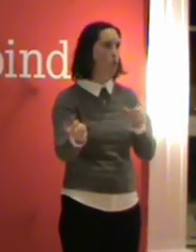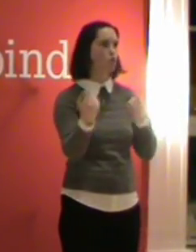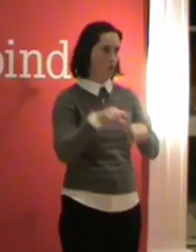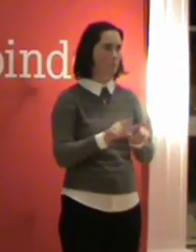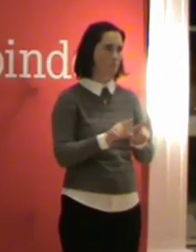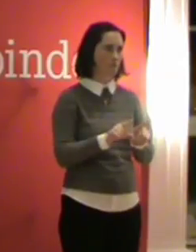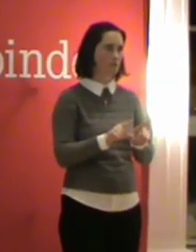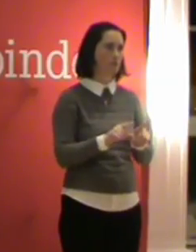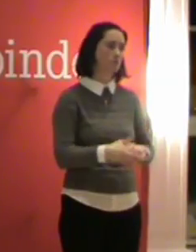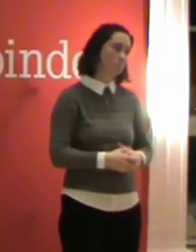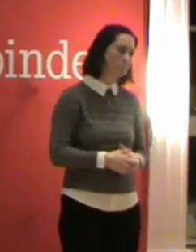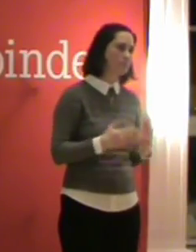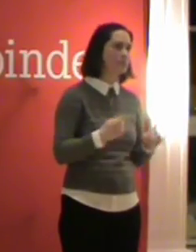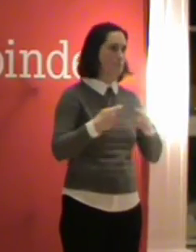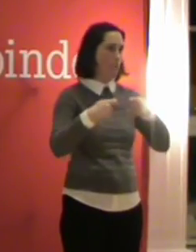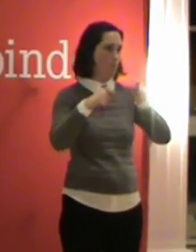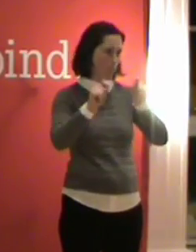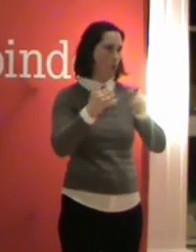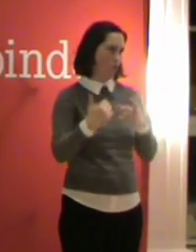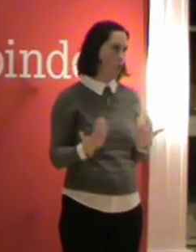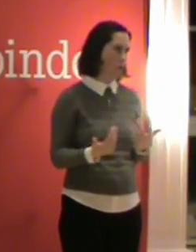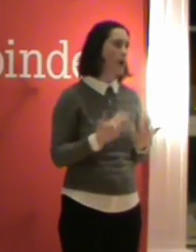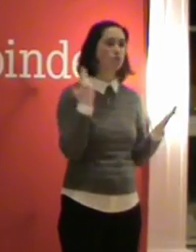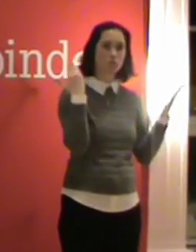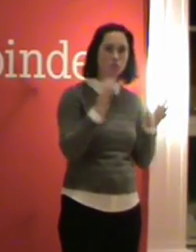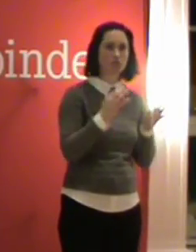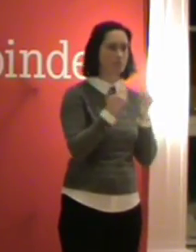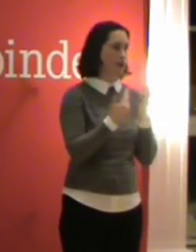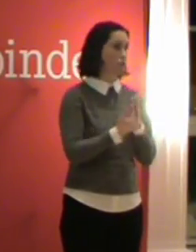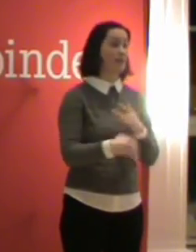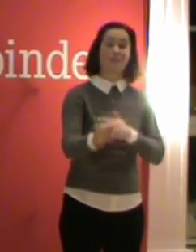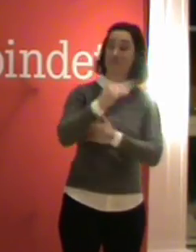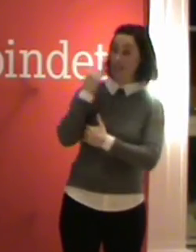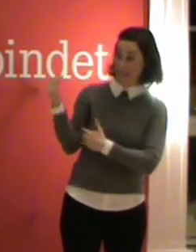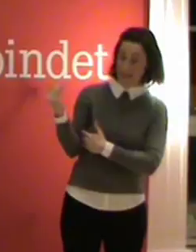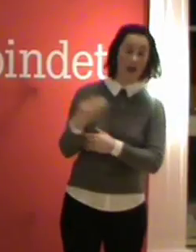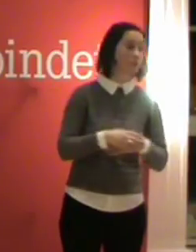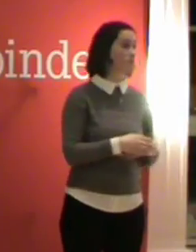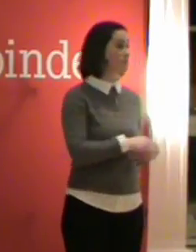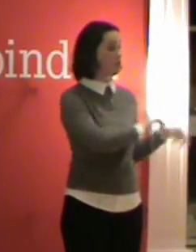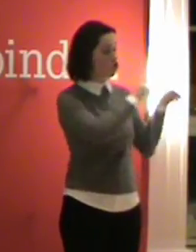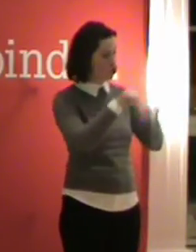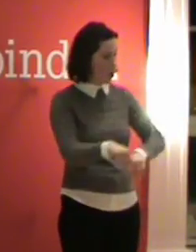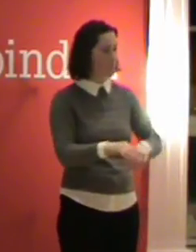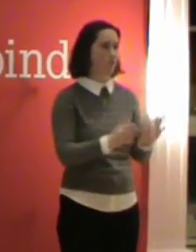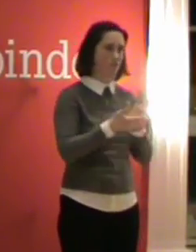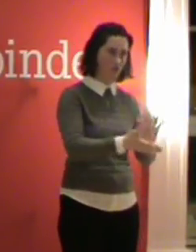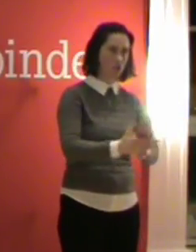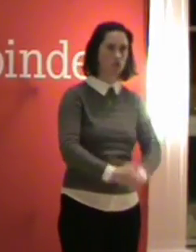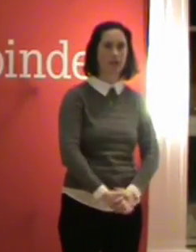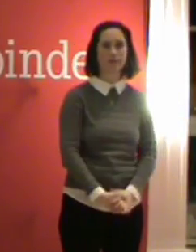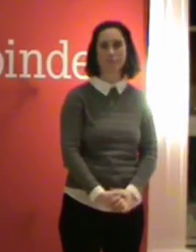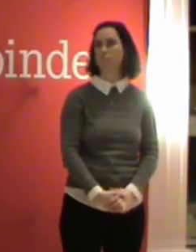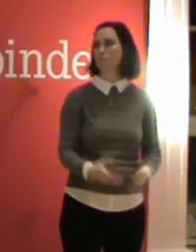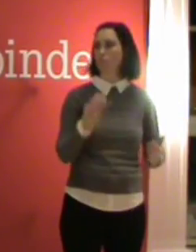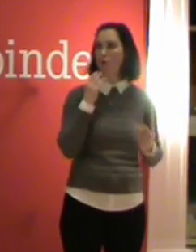die ausbaufähig ist und die auch beispielgebend ist. Herr Böhl, ich bedanke mich nochmal ganz herzlich, dass Sie gekommen sind.